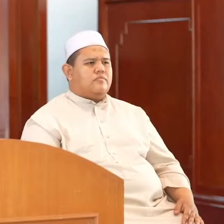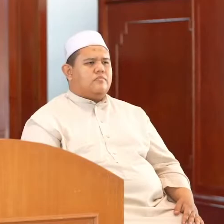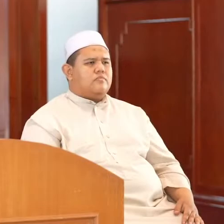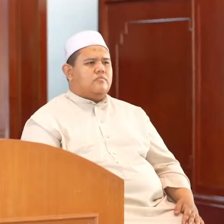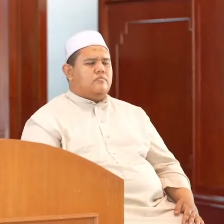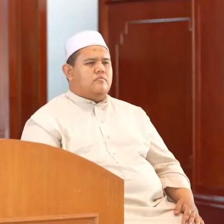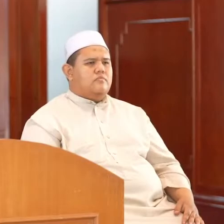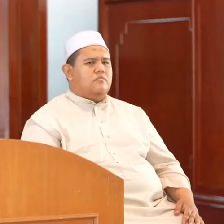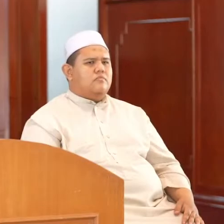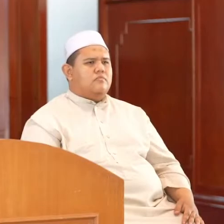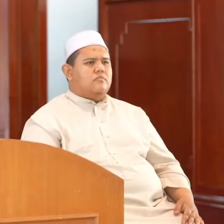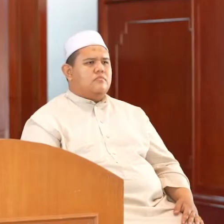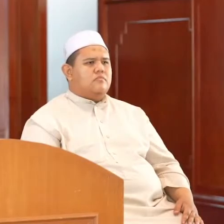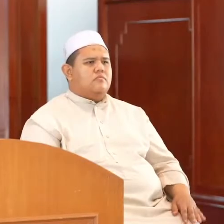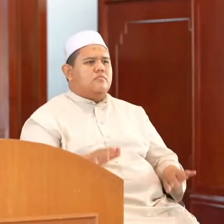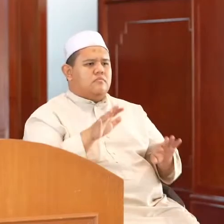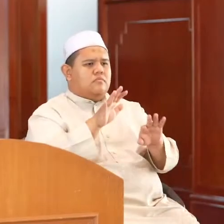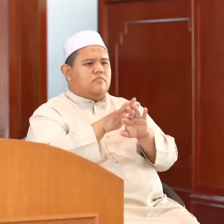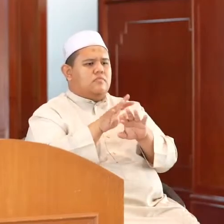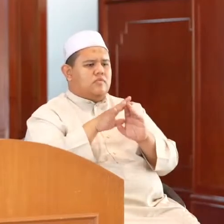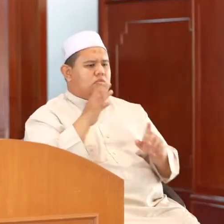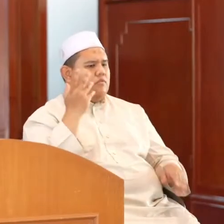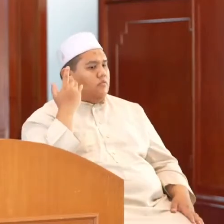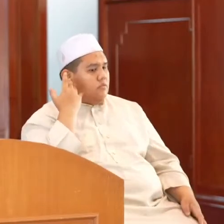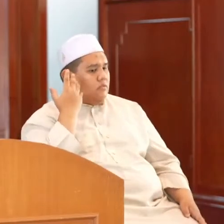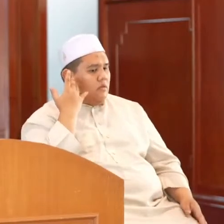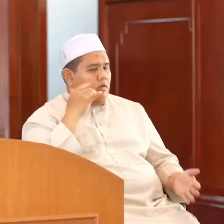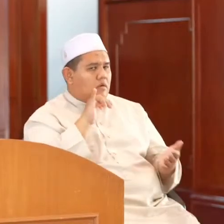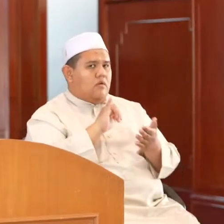Ni banyak kita dengar